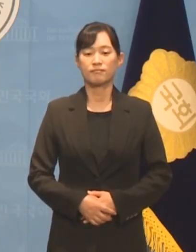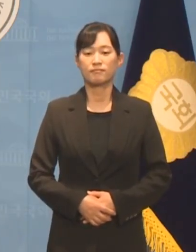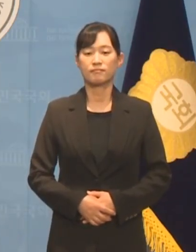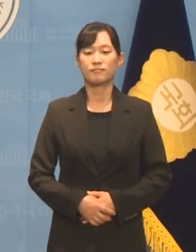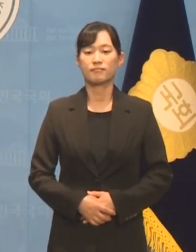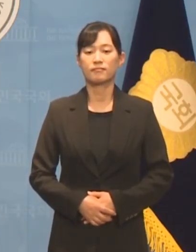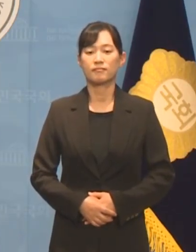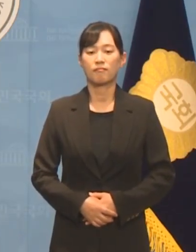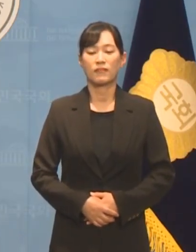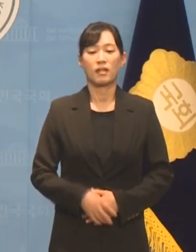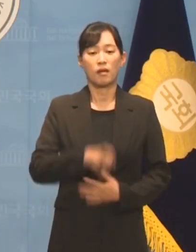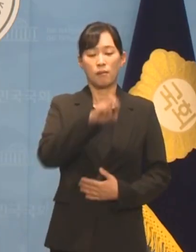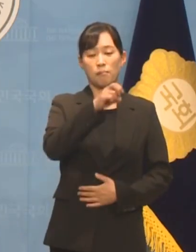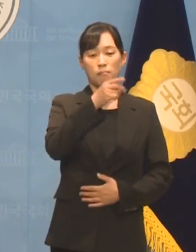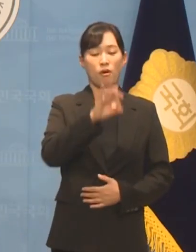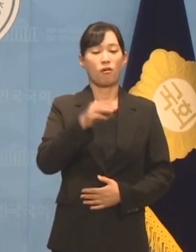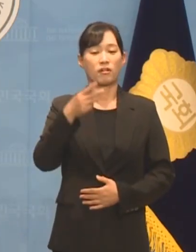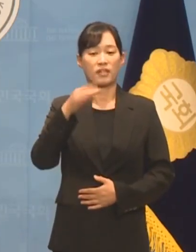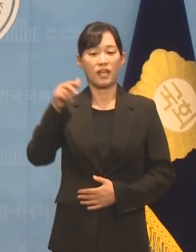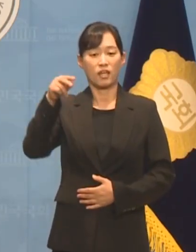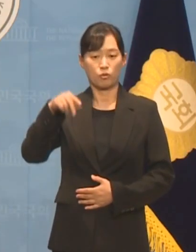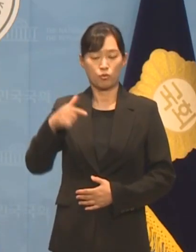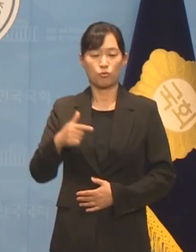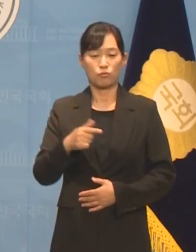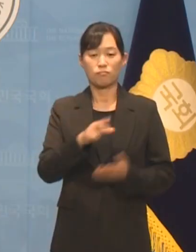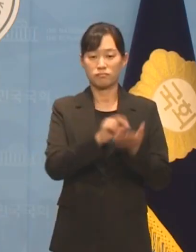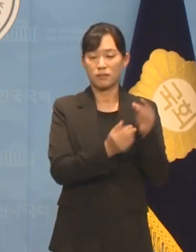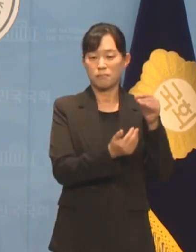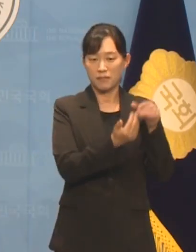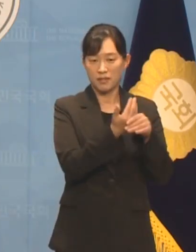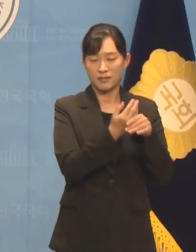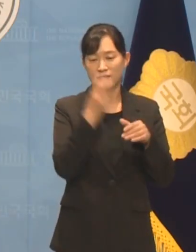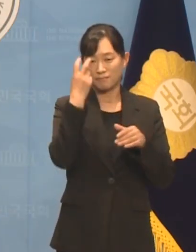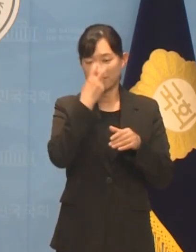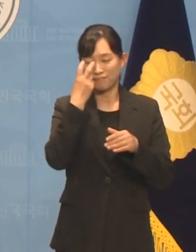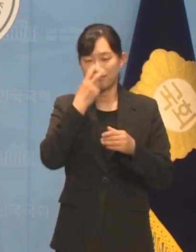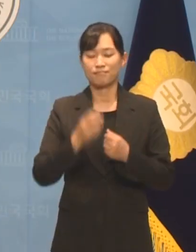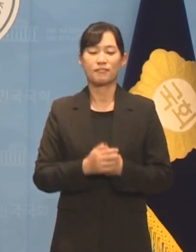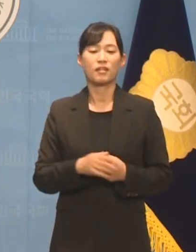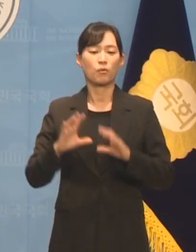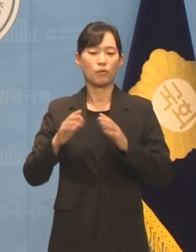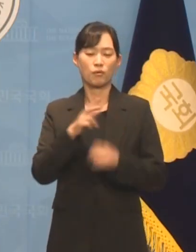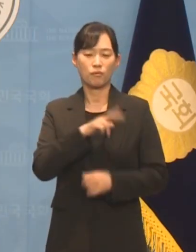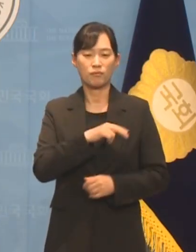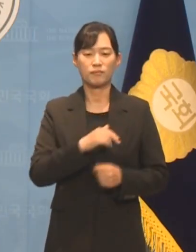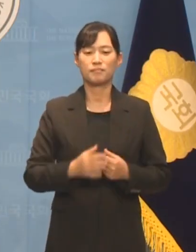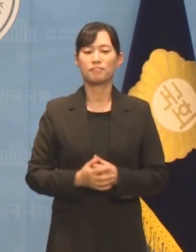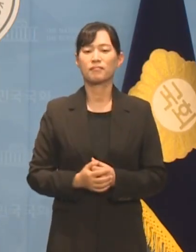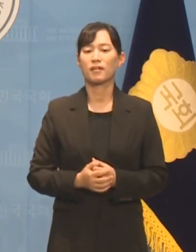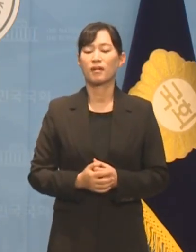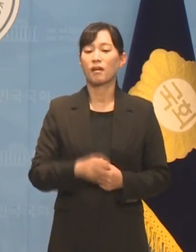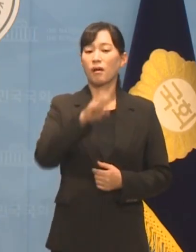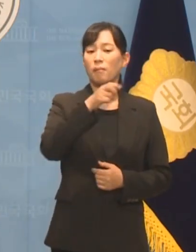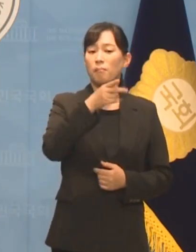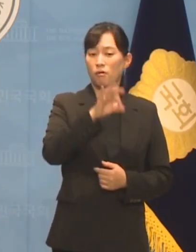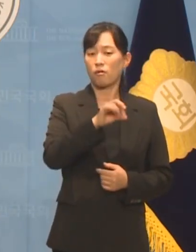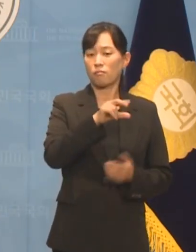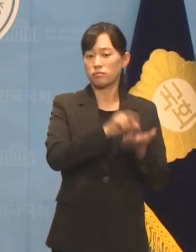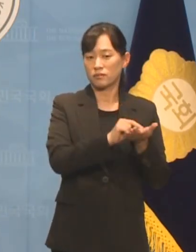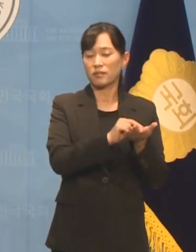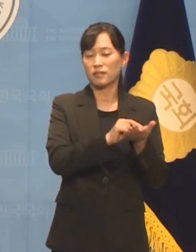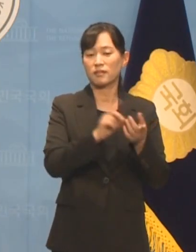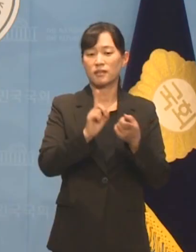네, 명태균 게이트 수석 대변인을 맡고 있는 전영기 국회의원입니다. 그러면 더불어민주당 명태균